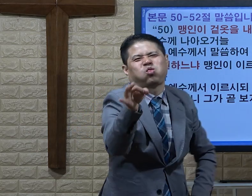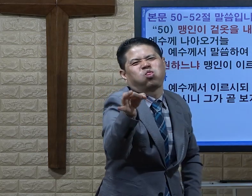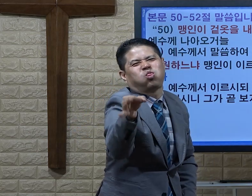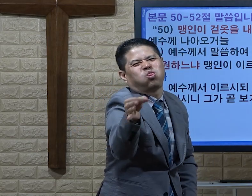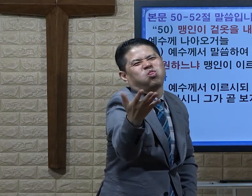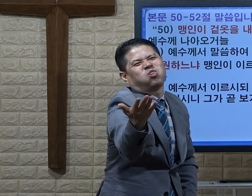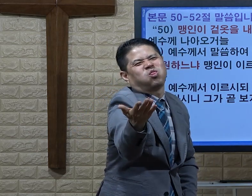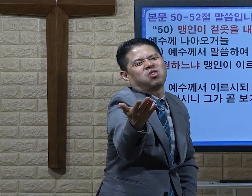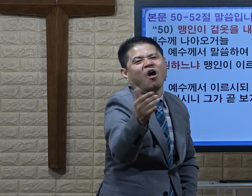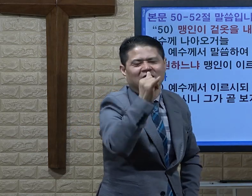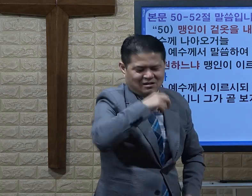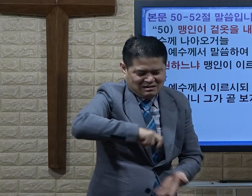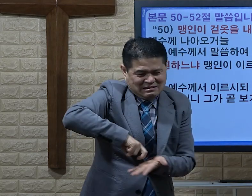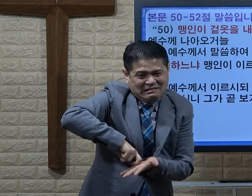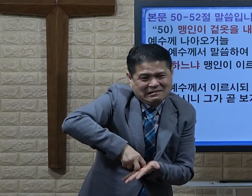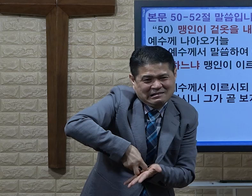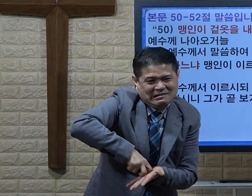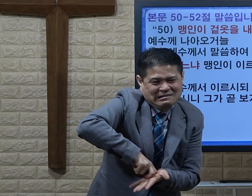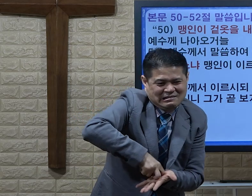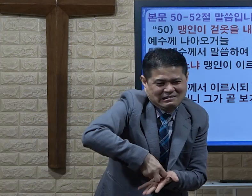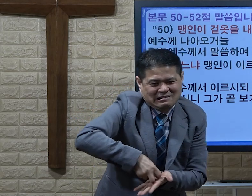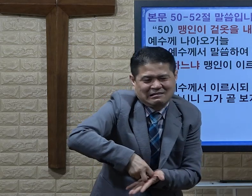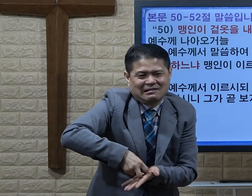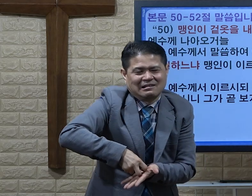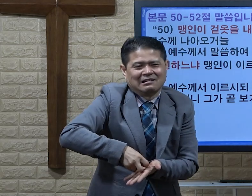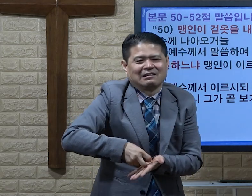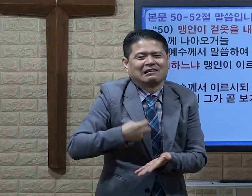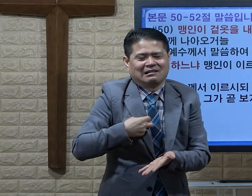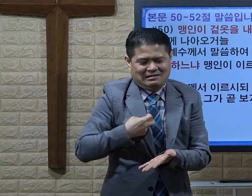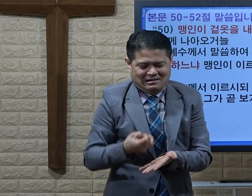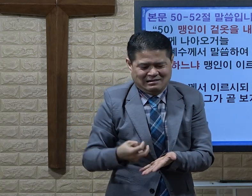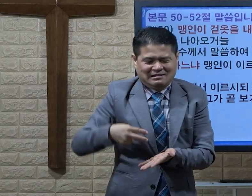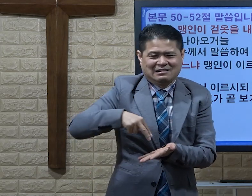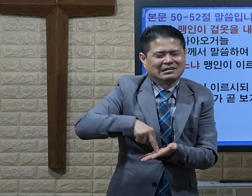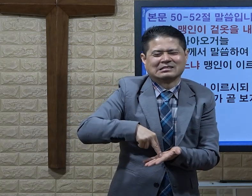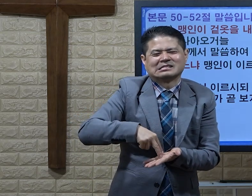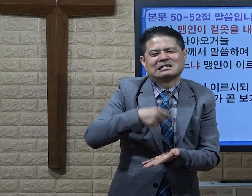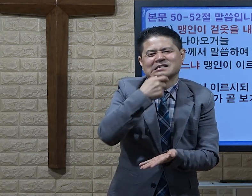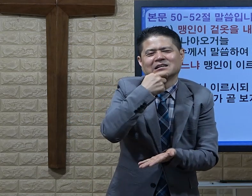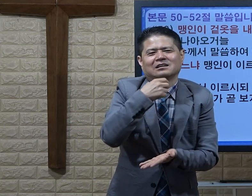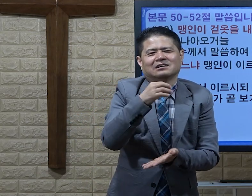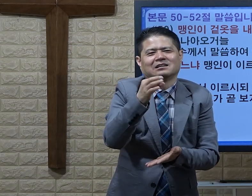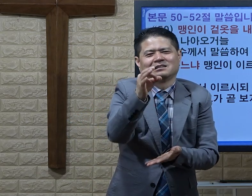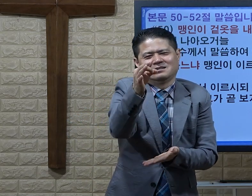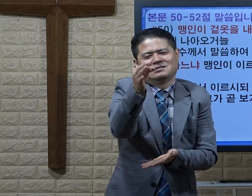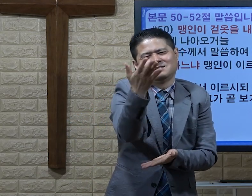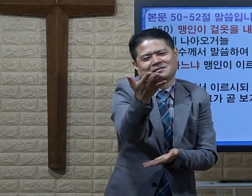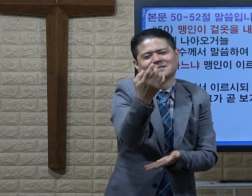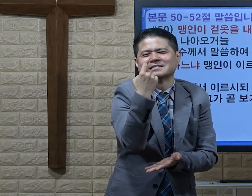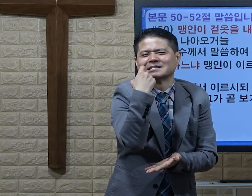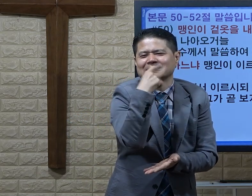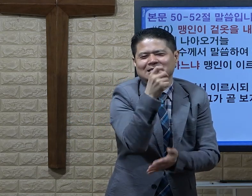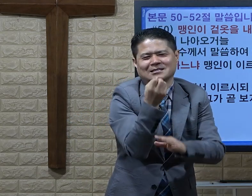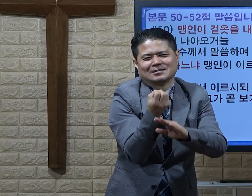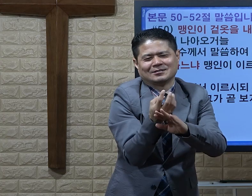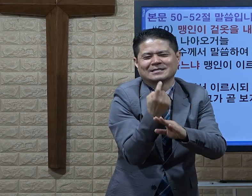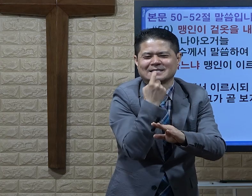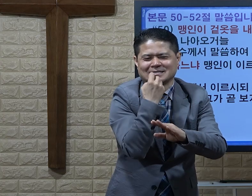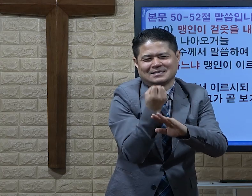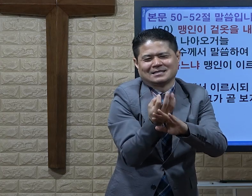보통 사람 같으면 계속해서 돈을 달라고 했을 텐데 나는 일어나기도 싫으니까 돈만 있으면 됩니다. 금은 보화를